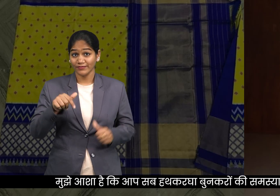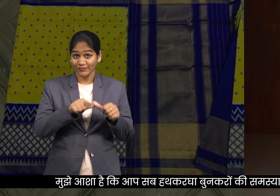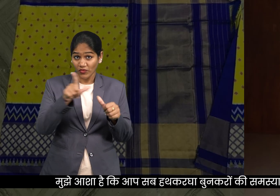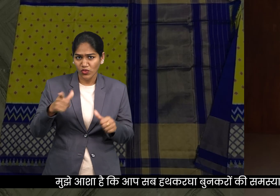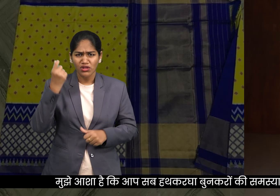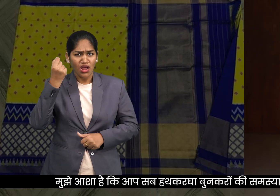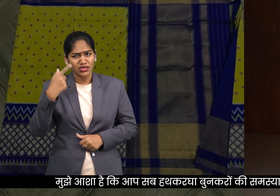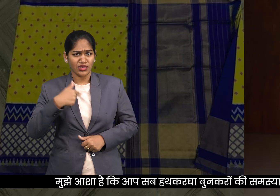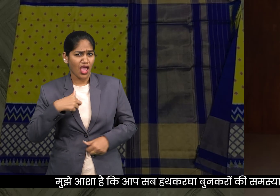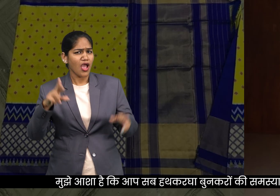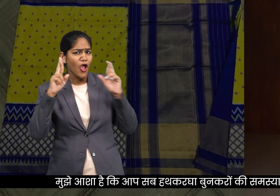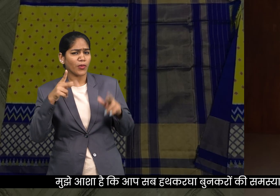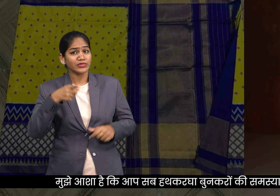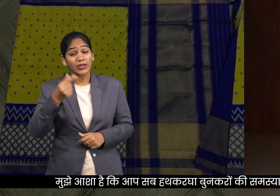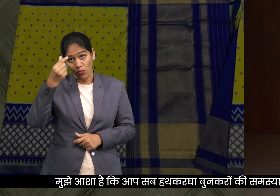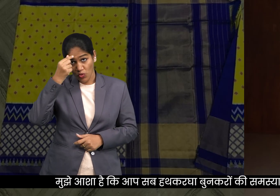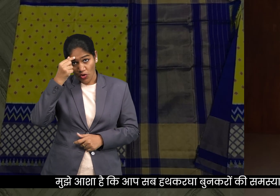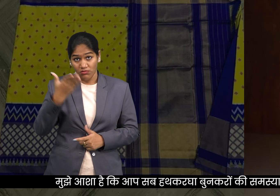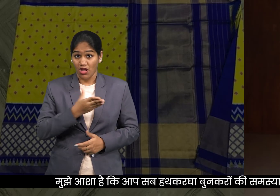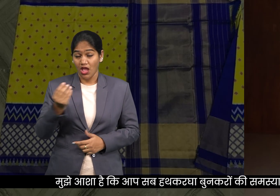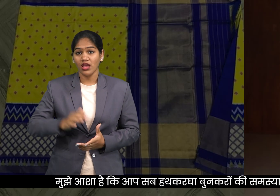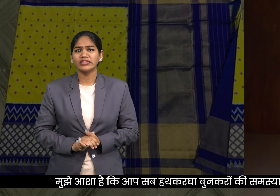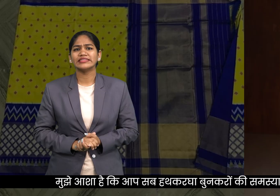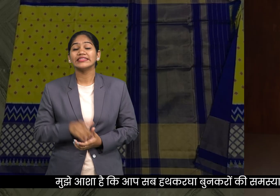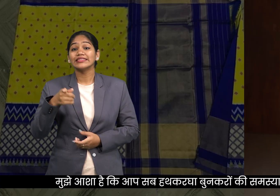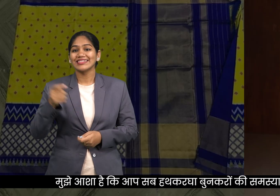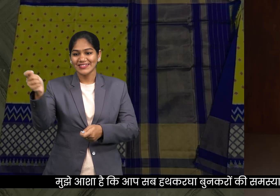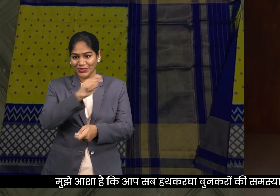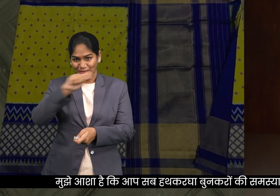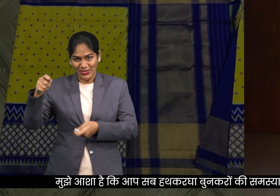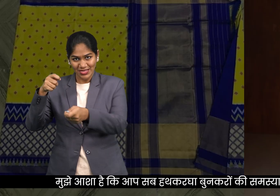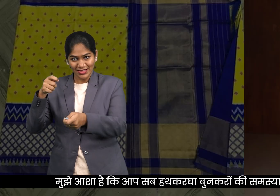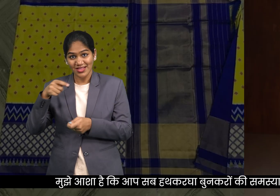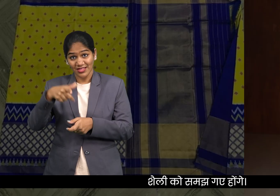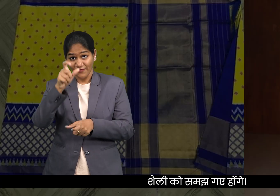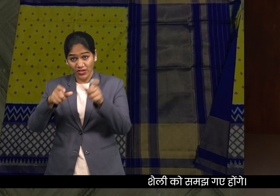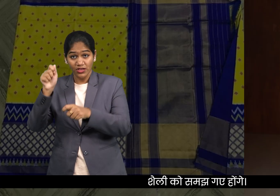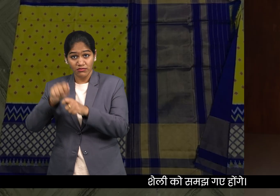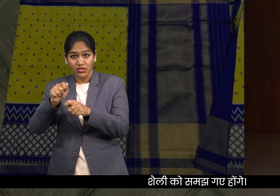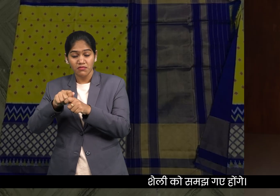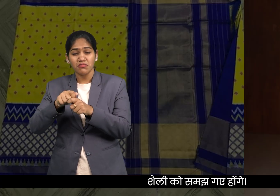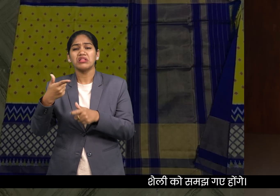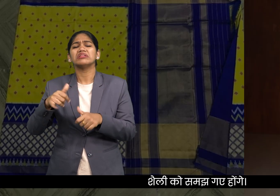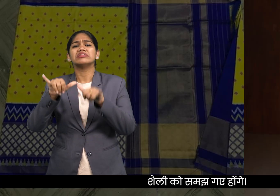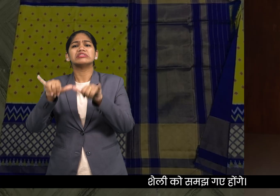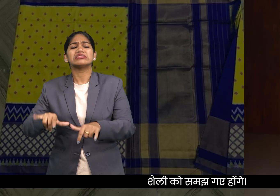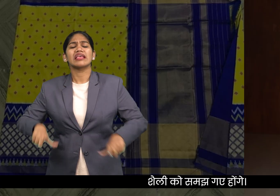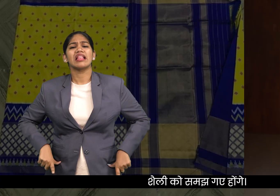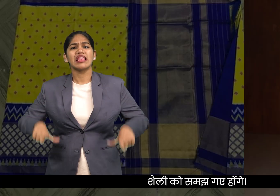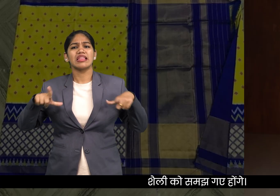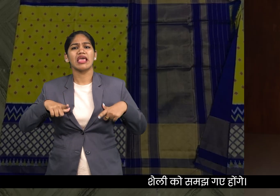मुझे आशा है कि आप सब हस्तकरघा बुनकरों की समस्याओं और जीवन शैली को समझ पाए होंगे।